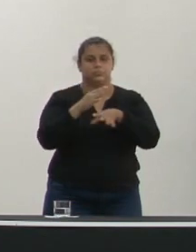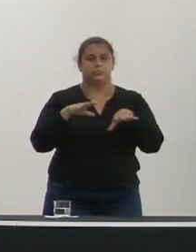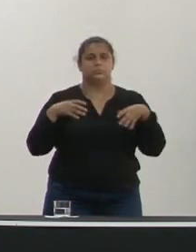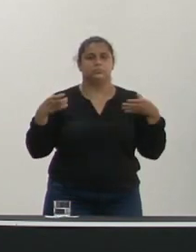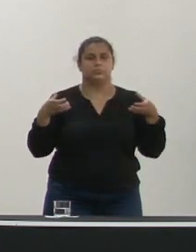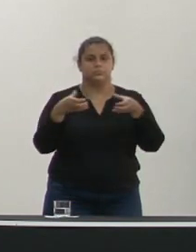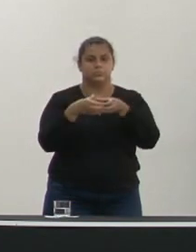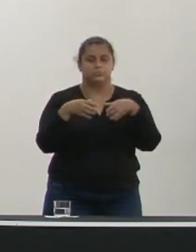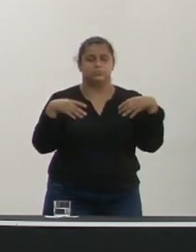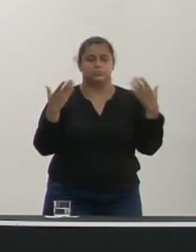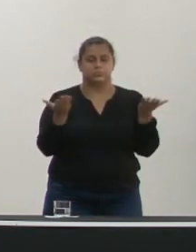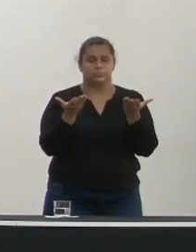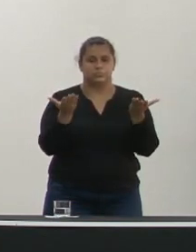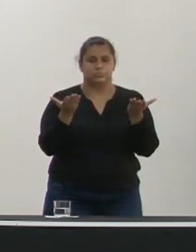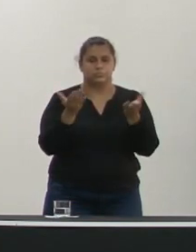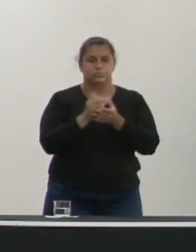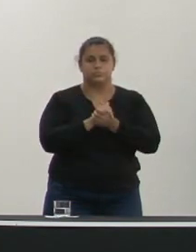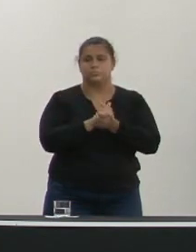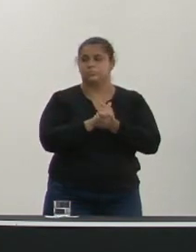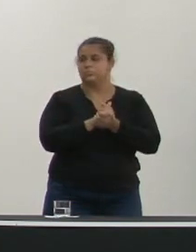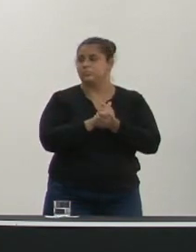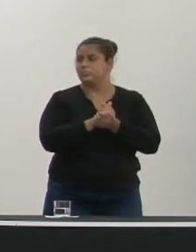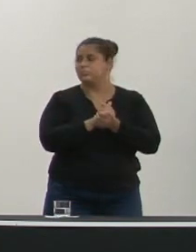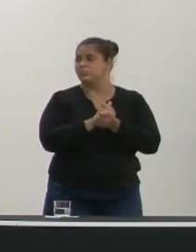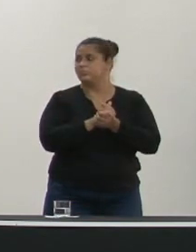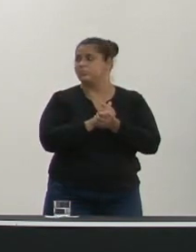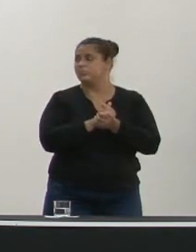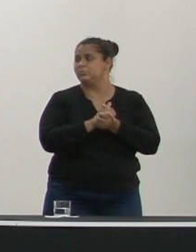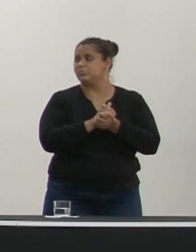Isa, algo a acrescentar?